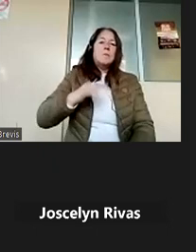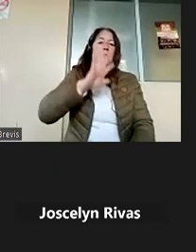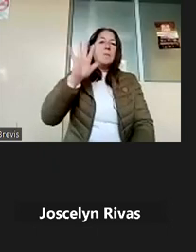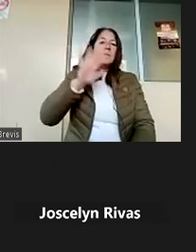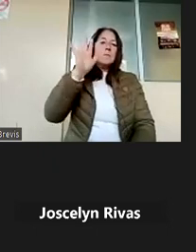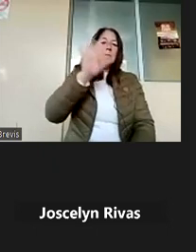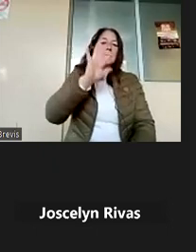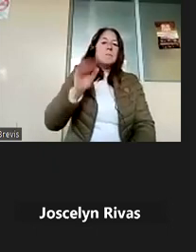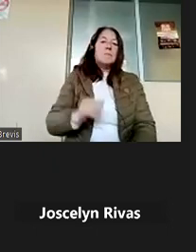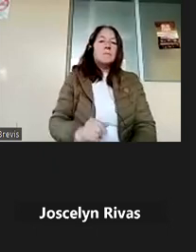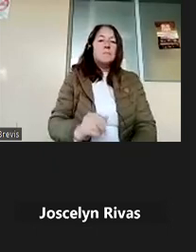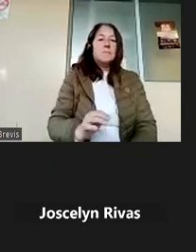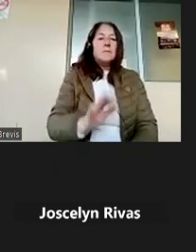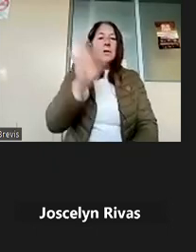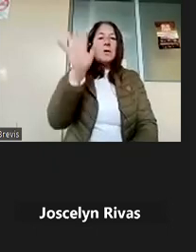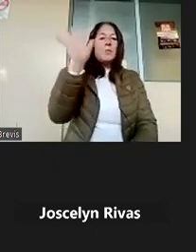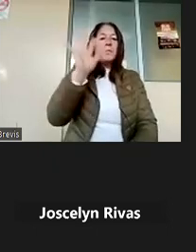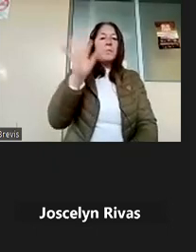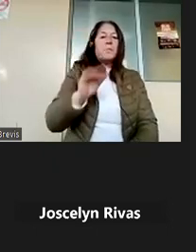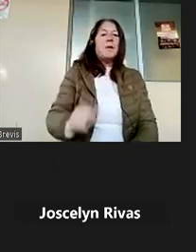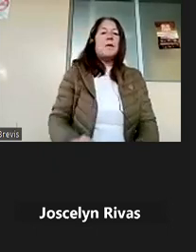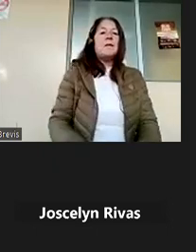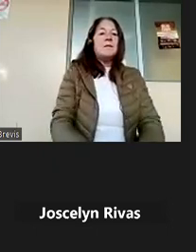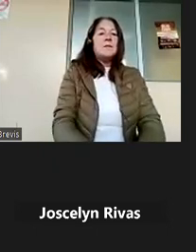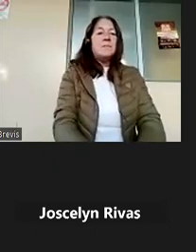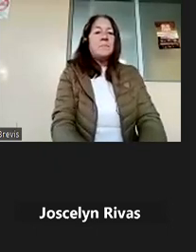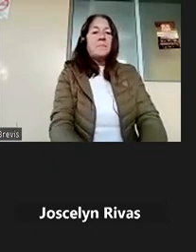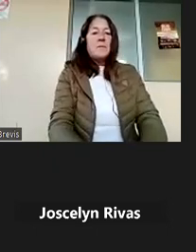Chao, muchas